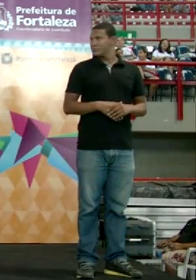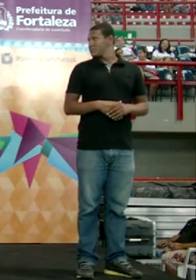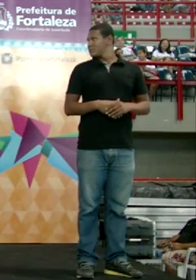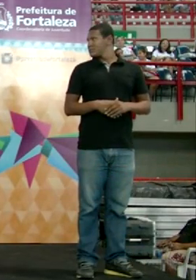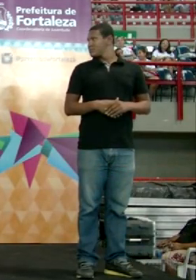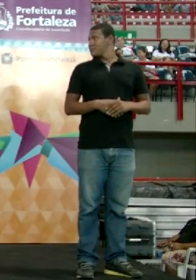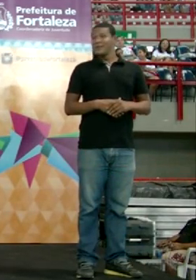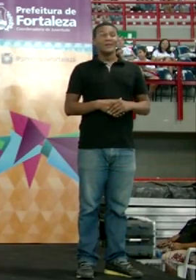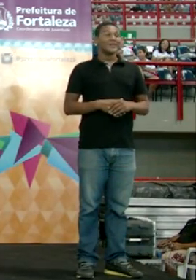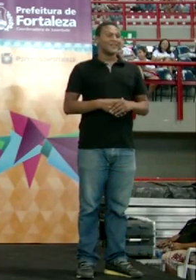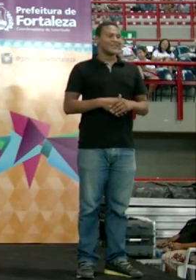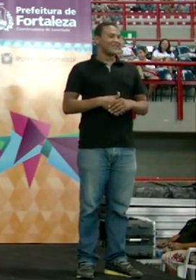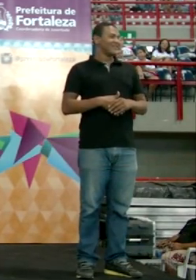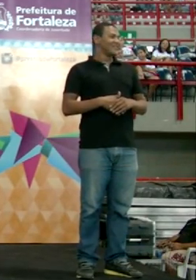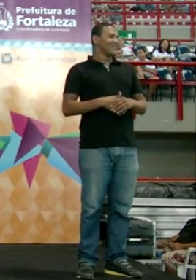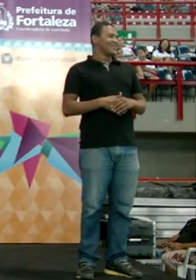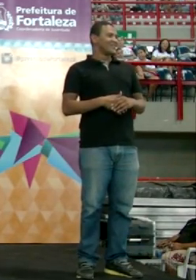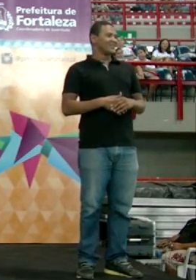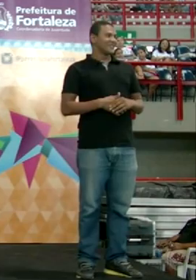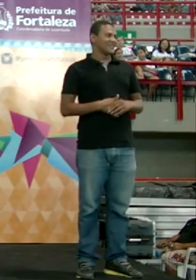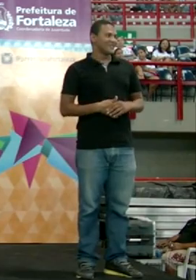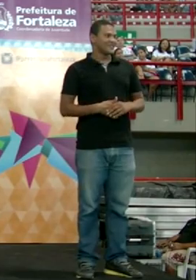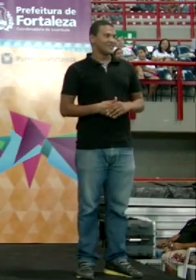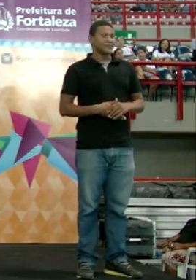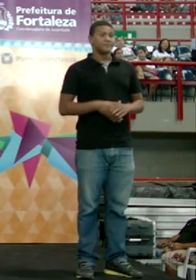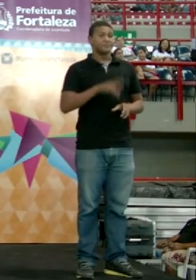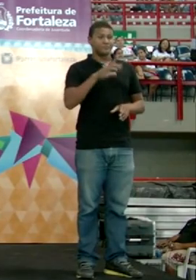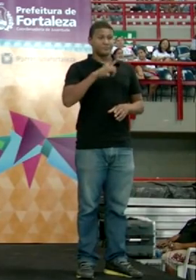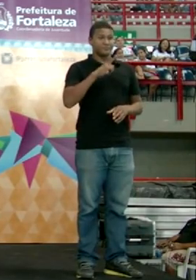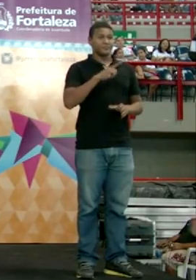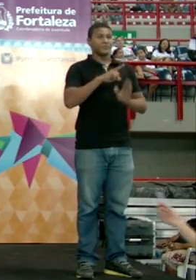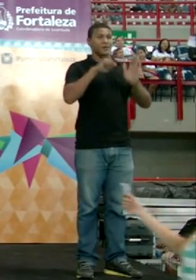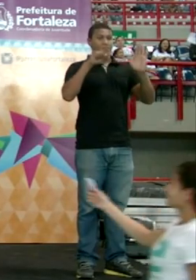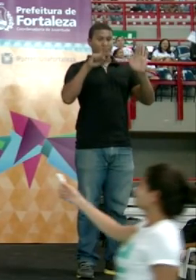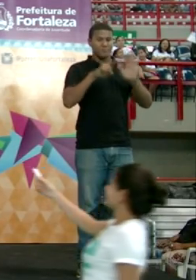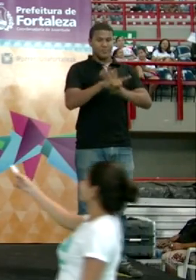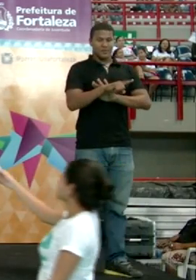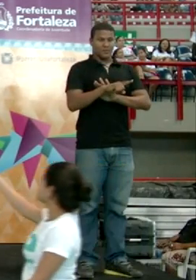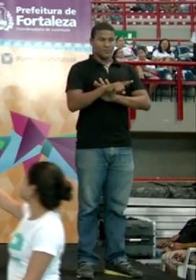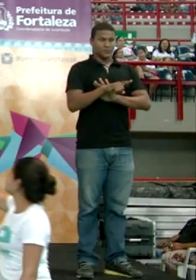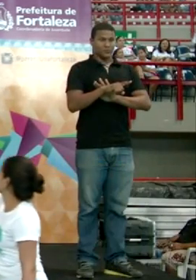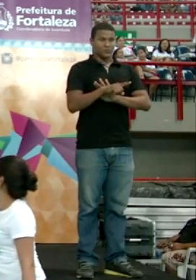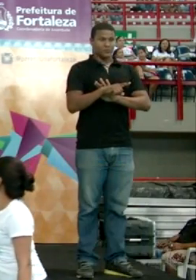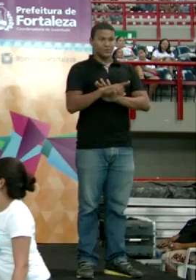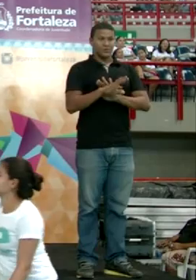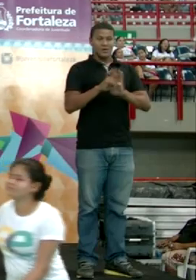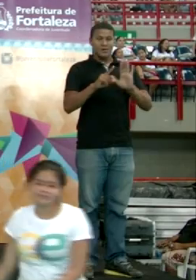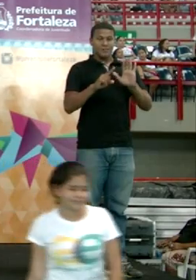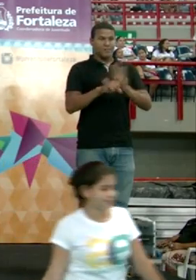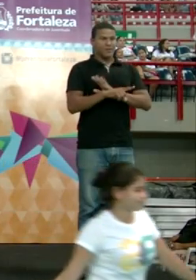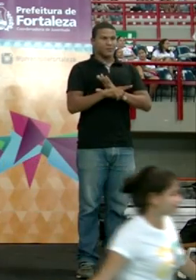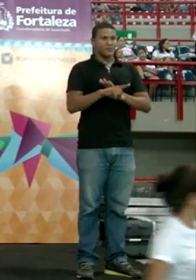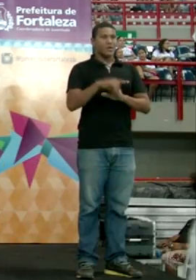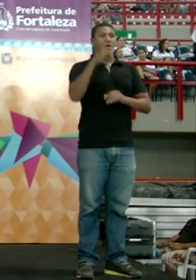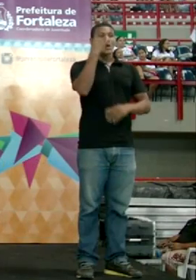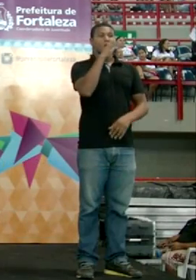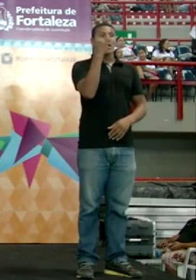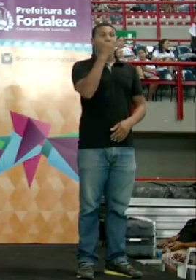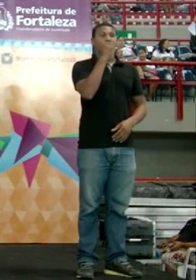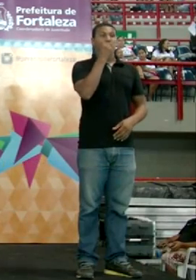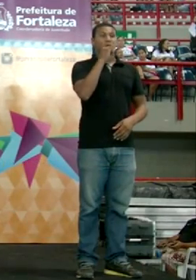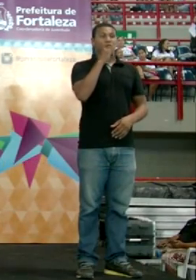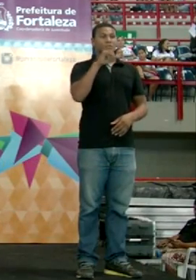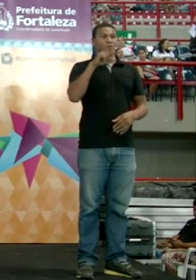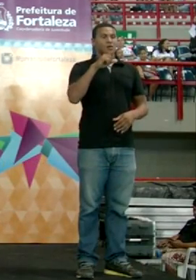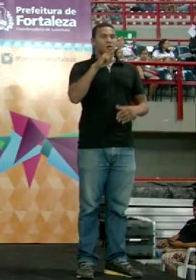Ixi, maré 2, né? Então, peraí, vamos lá. Essa energia das marés é assim. Também são as